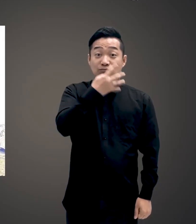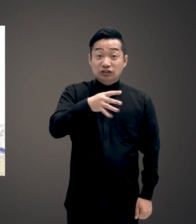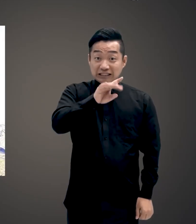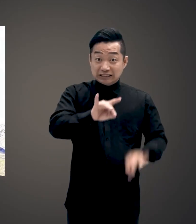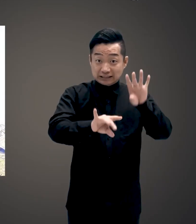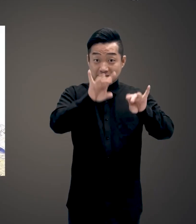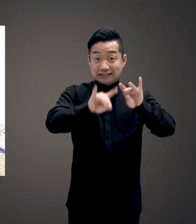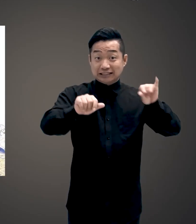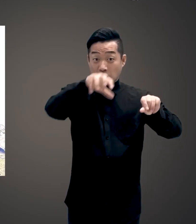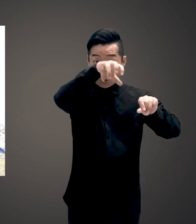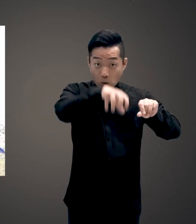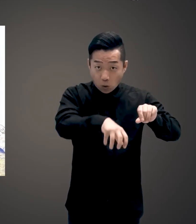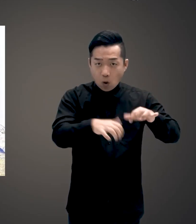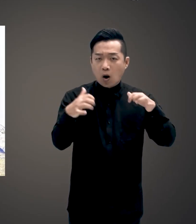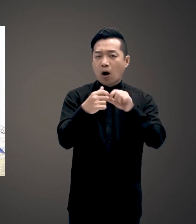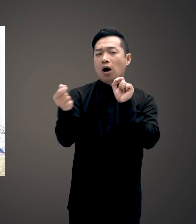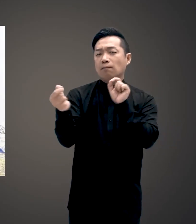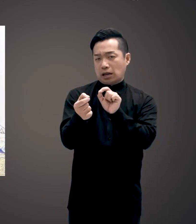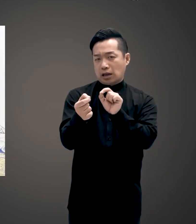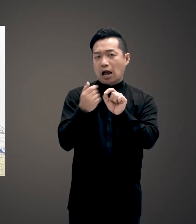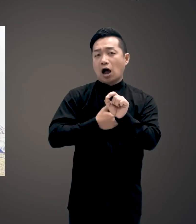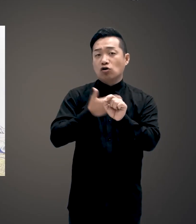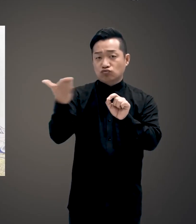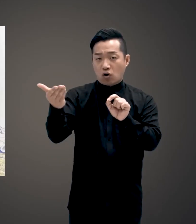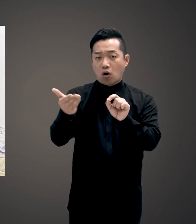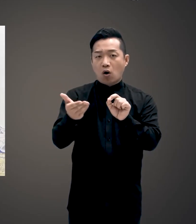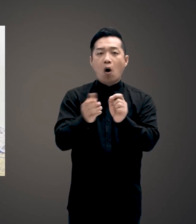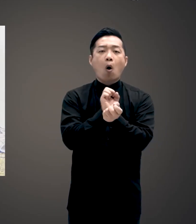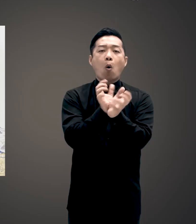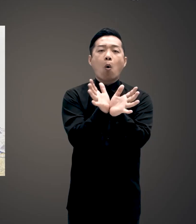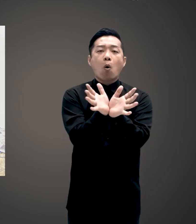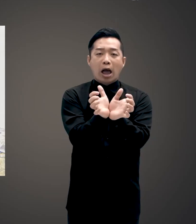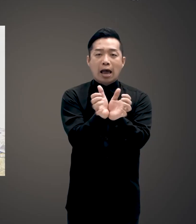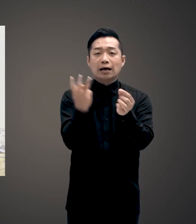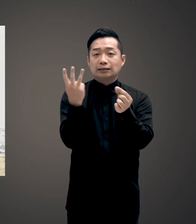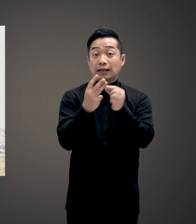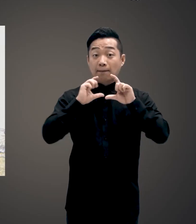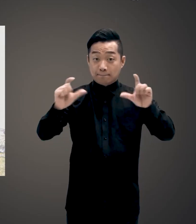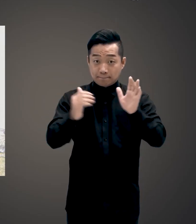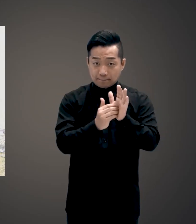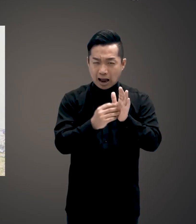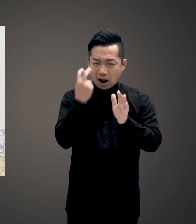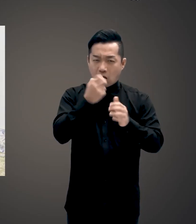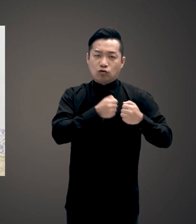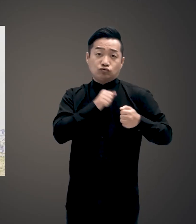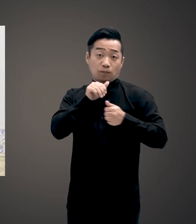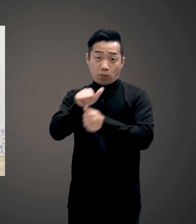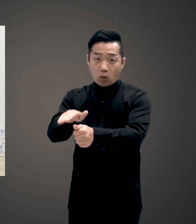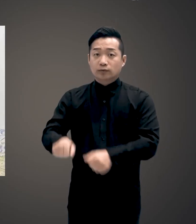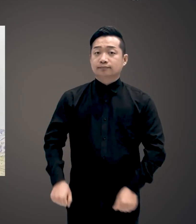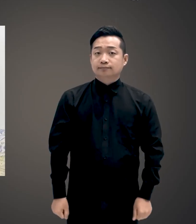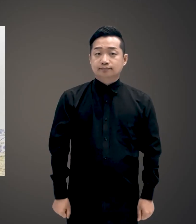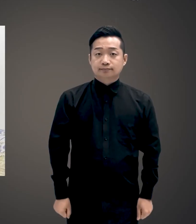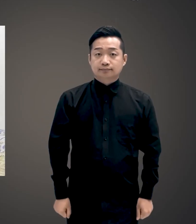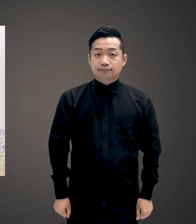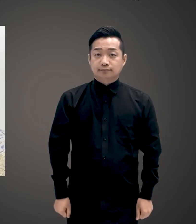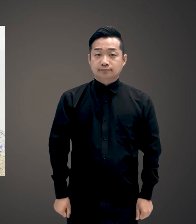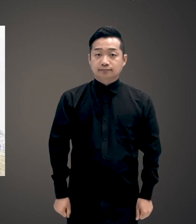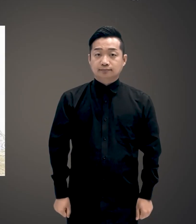흰무늬 갯벌은 전투가 임박했음을 알리는 꽃게 3단계를 발령하고 정찰병을 보내는데